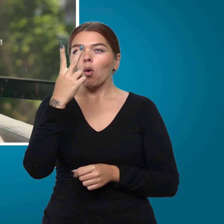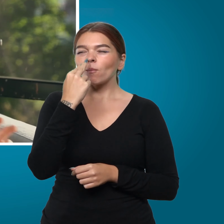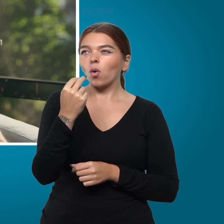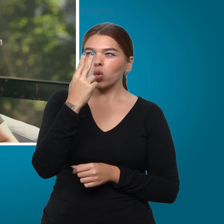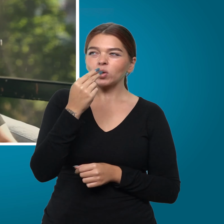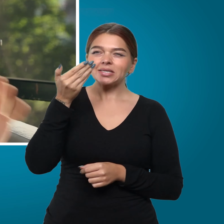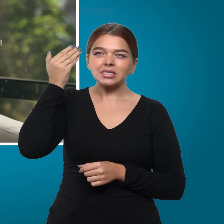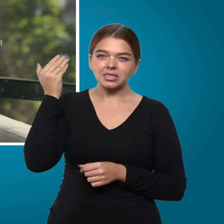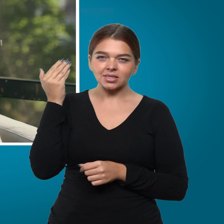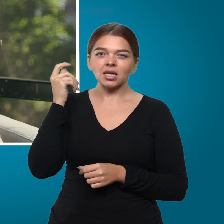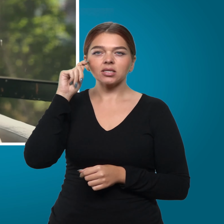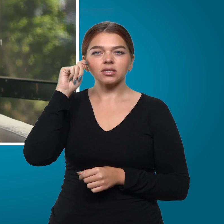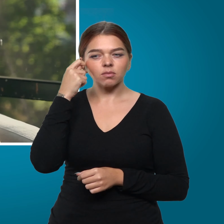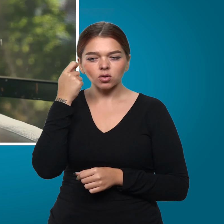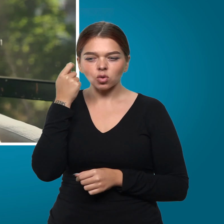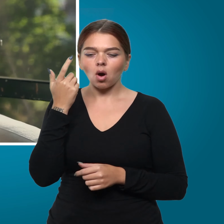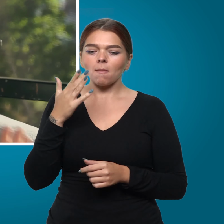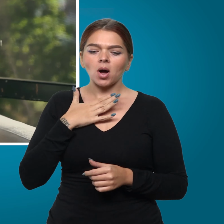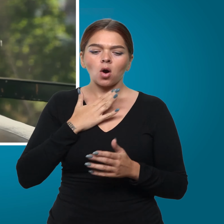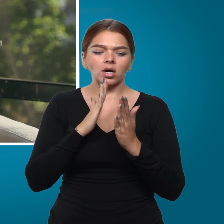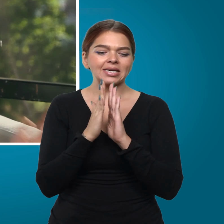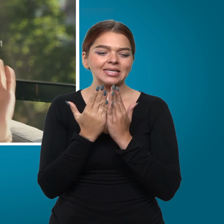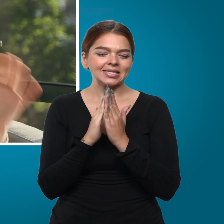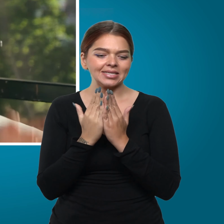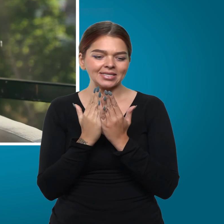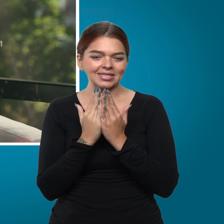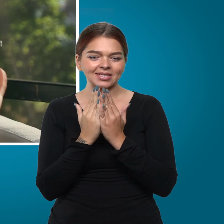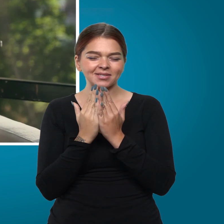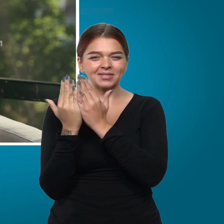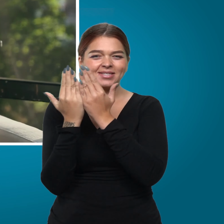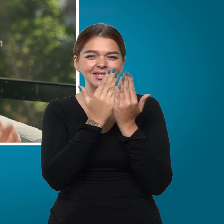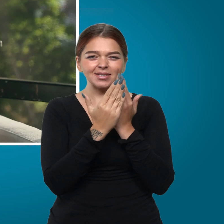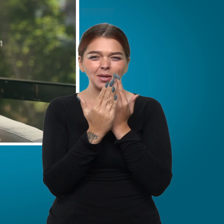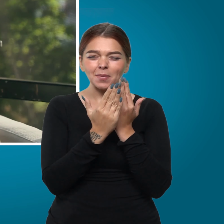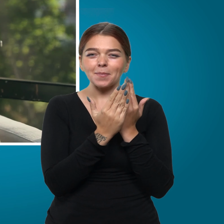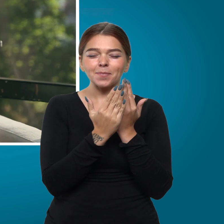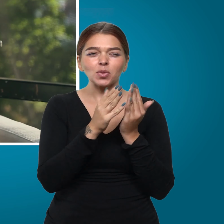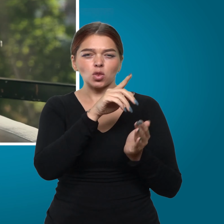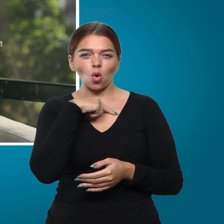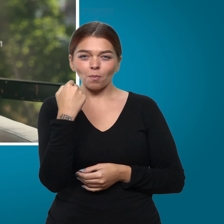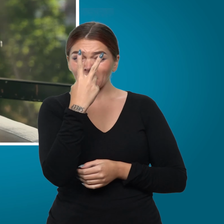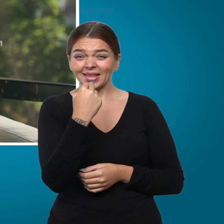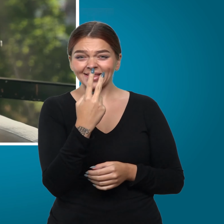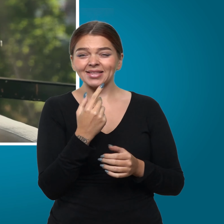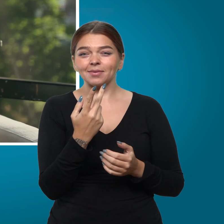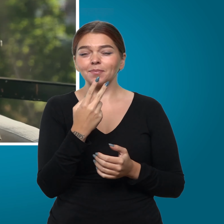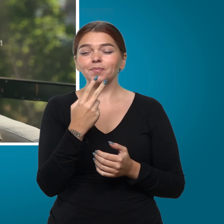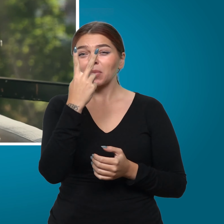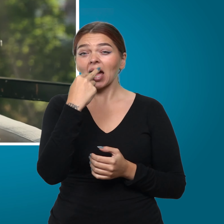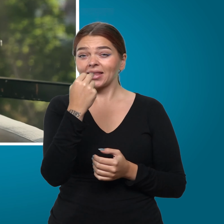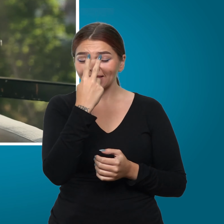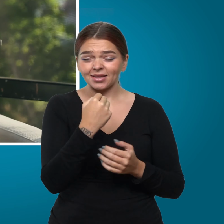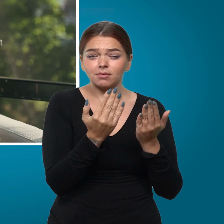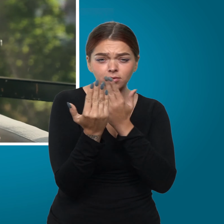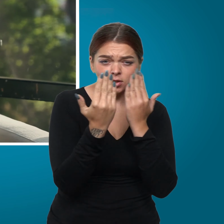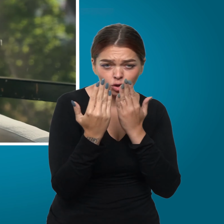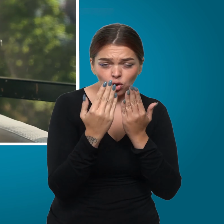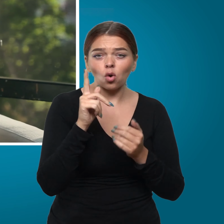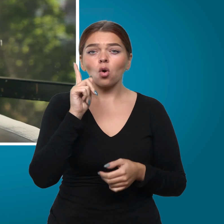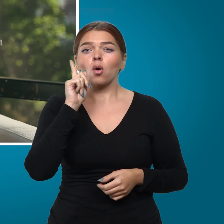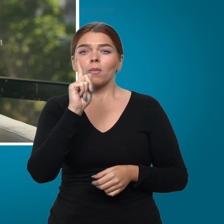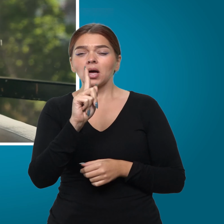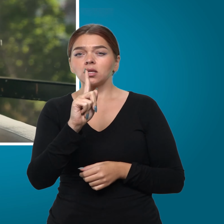klasės knygų beveik visiškai mano gyvenime nebuvo, buvo po pamokinės veiklos kompiuteriai, draugai, dar kažkas, tada jau vėlyvoju paauglystėje sugrįžau prie knygų,